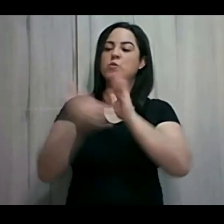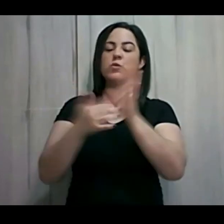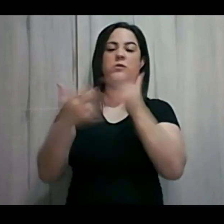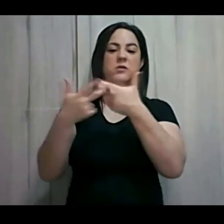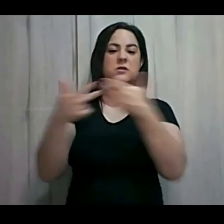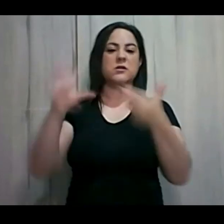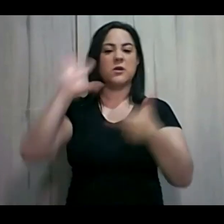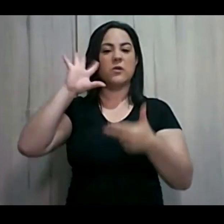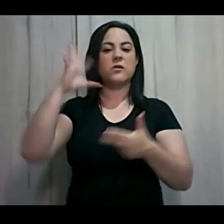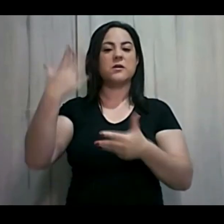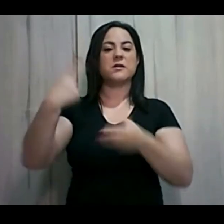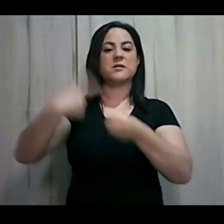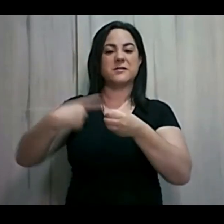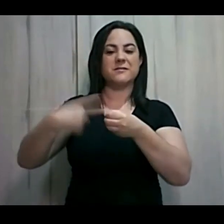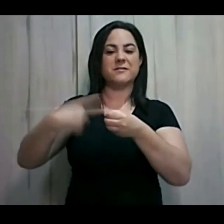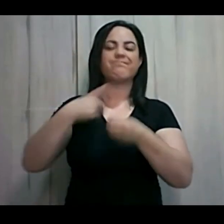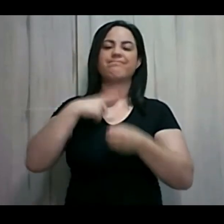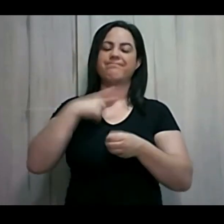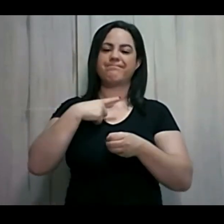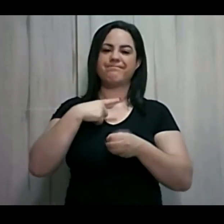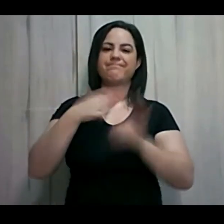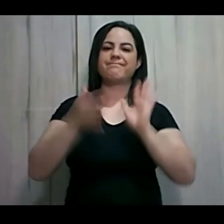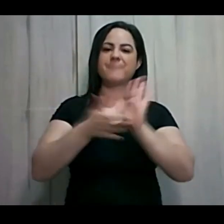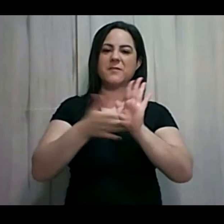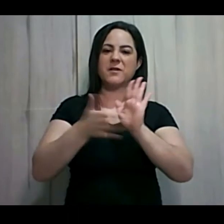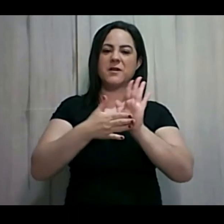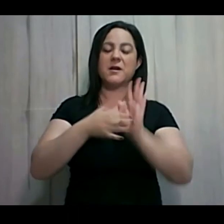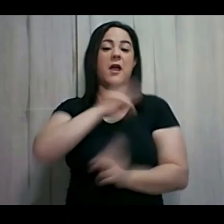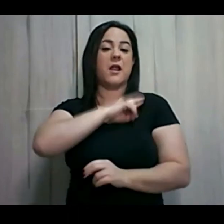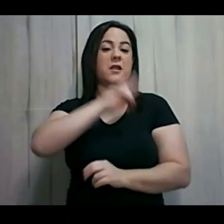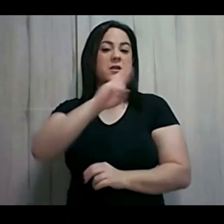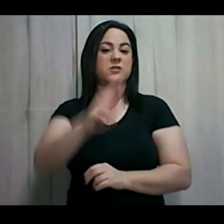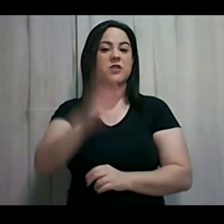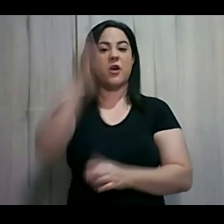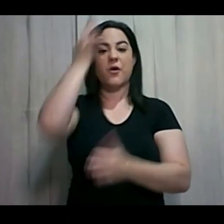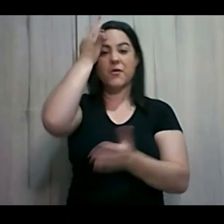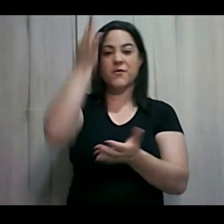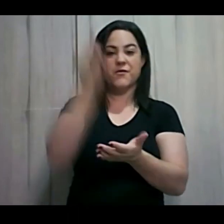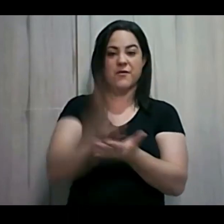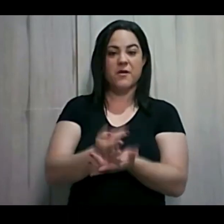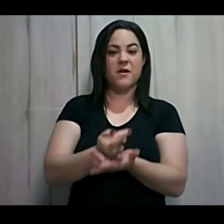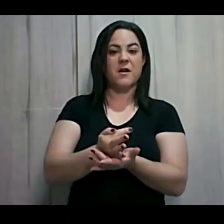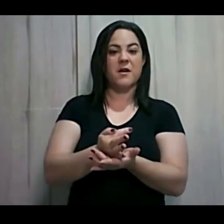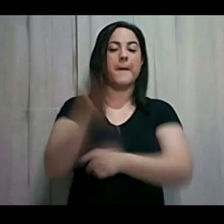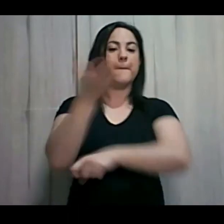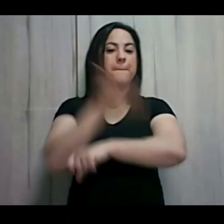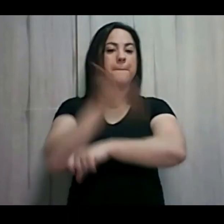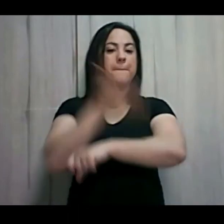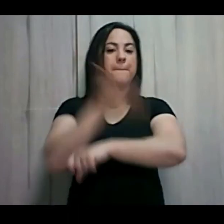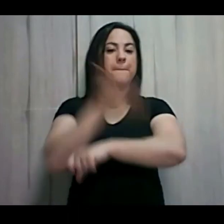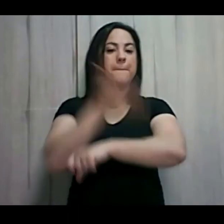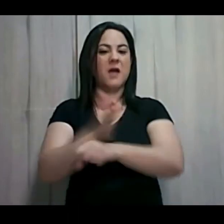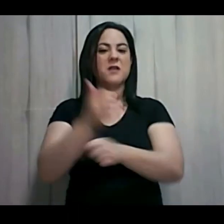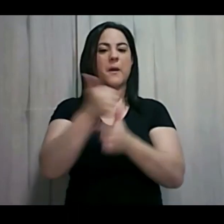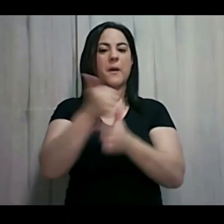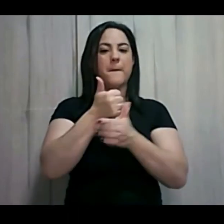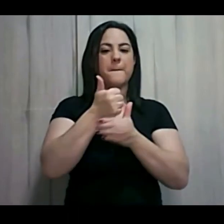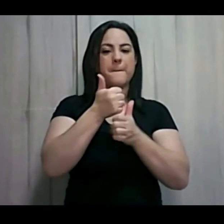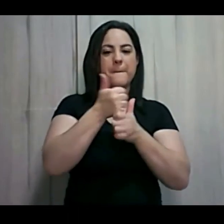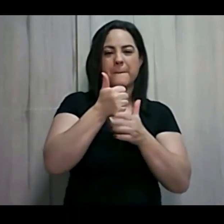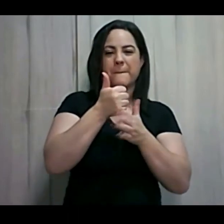estava propondo. A religião, a fé, a prática moral, bem